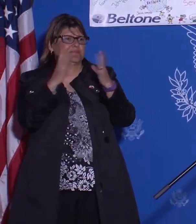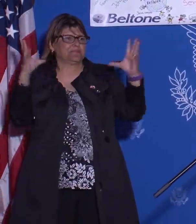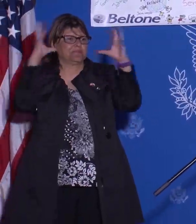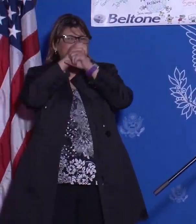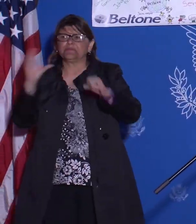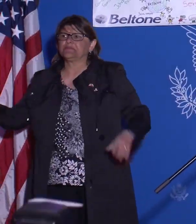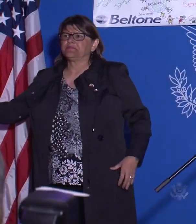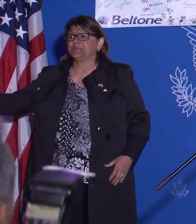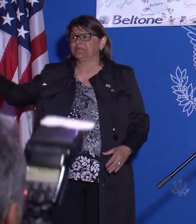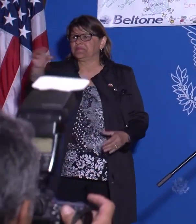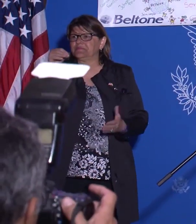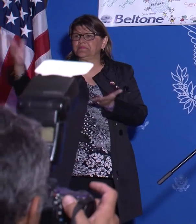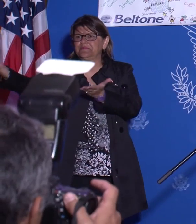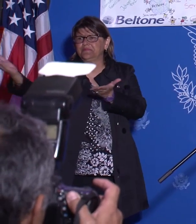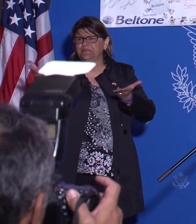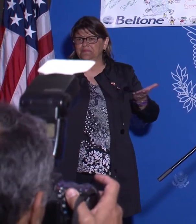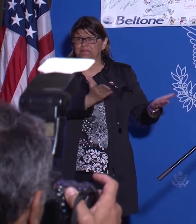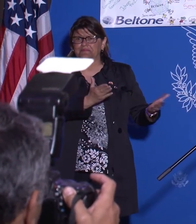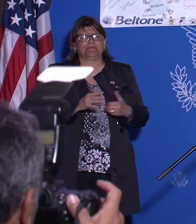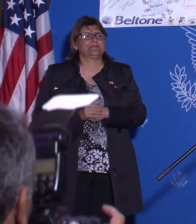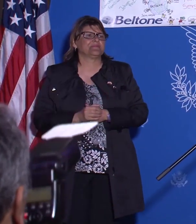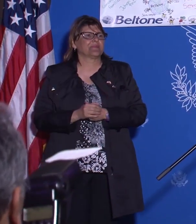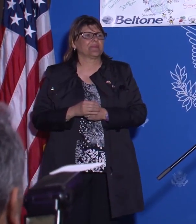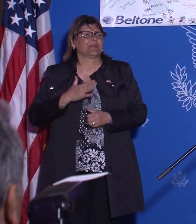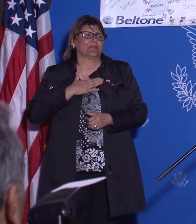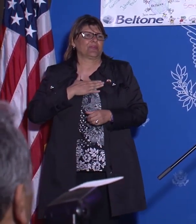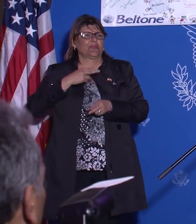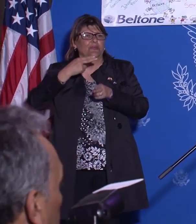Muy buenas noches para todos ustedes.